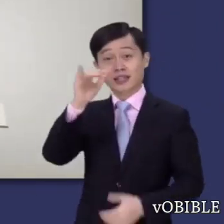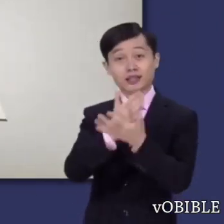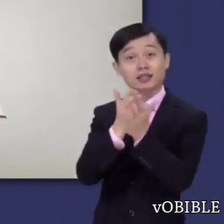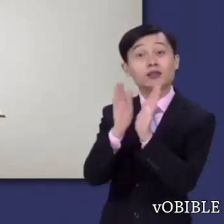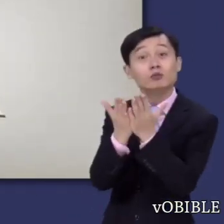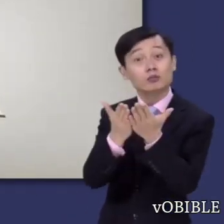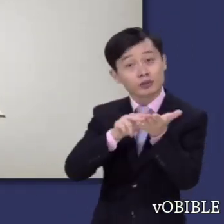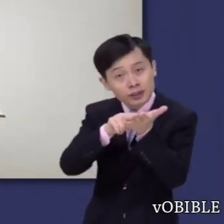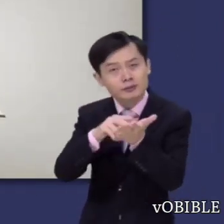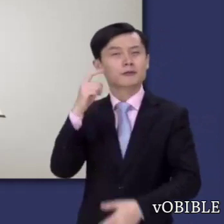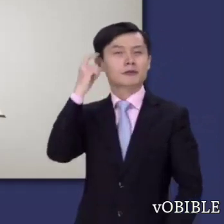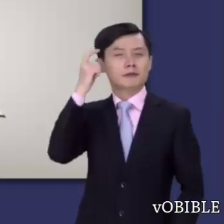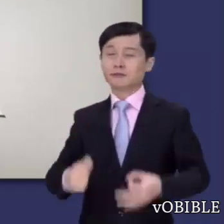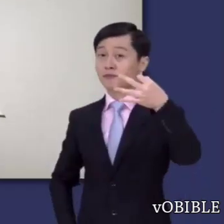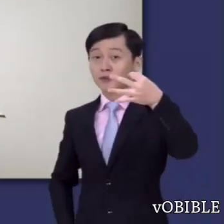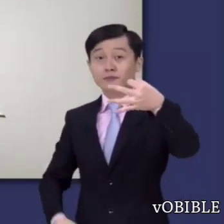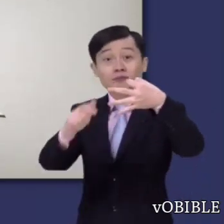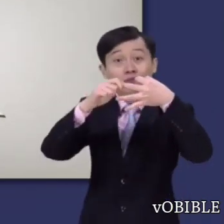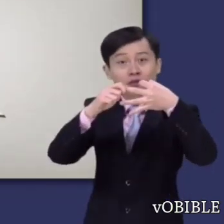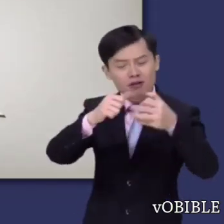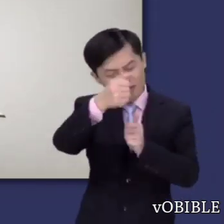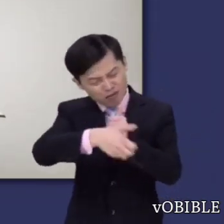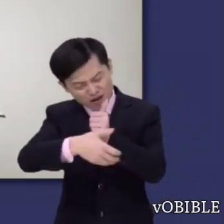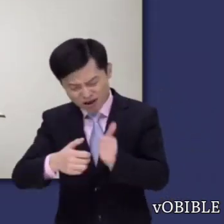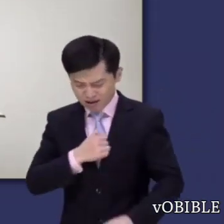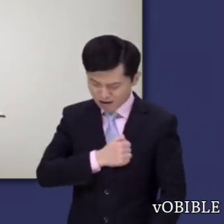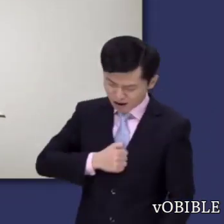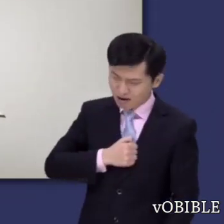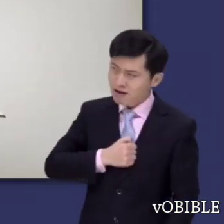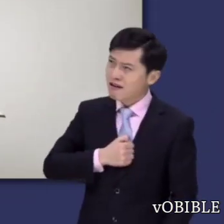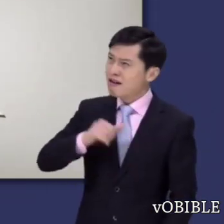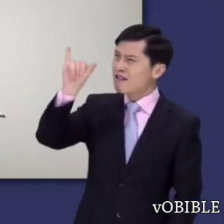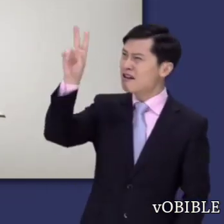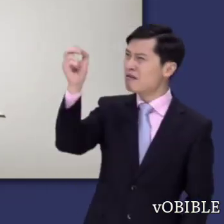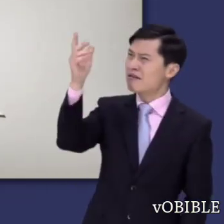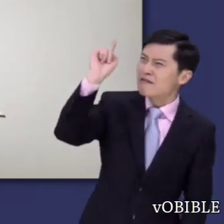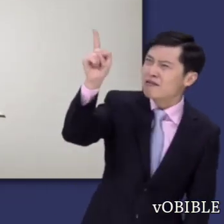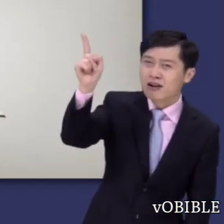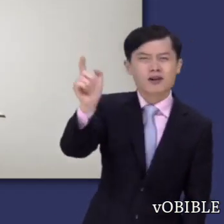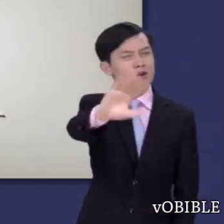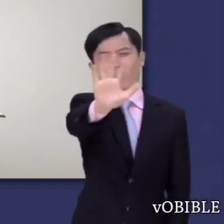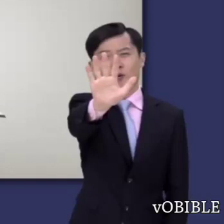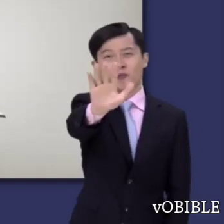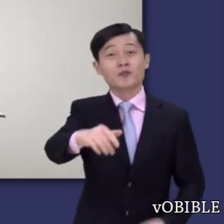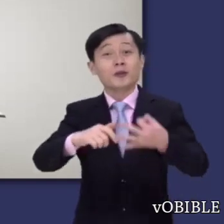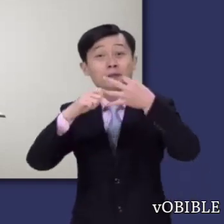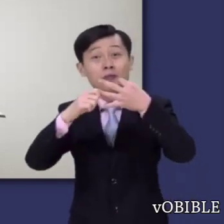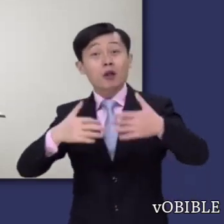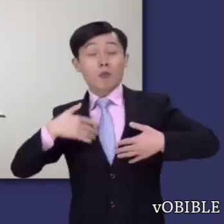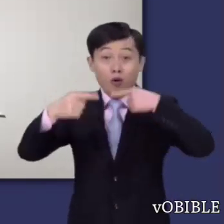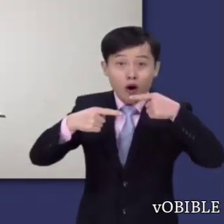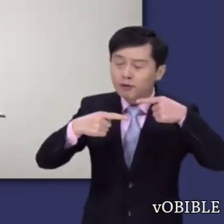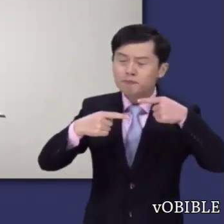时请留意，我们遇到困难，不该认为是上帝在考验我们。我们要努